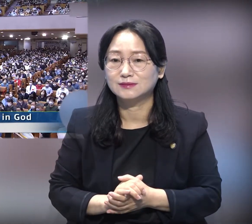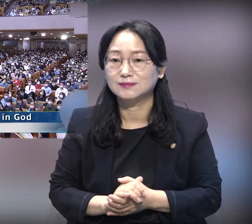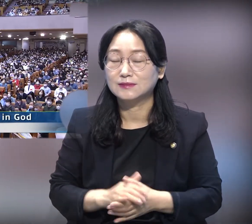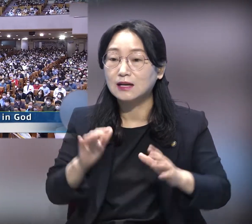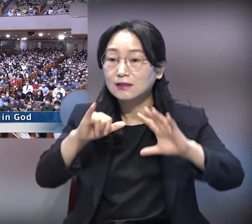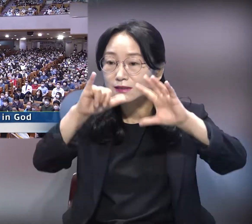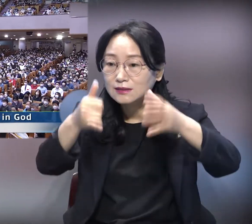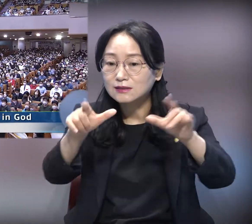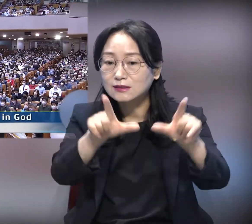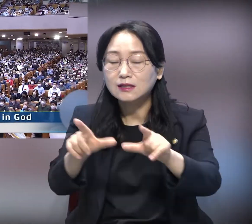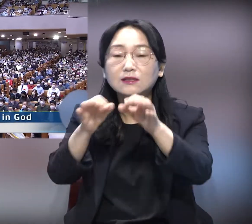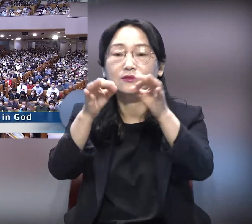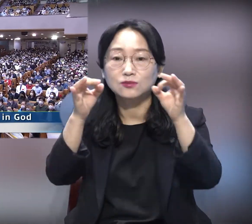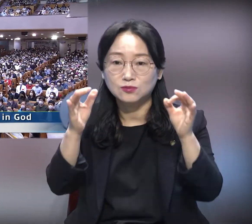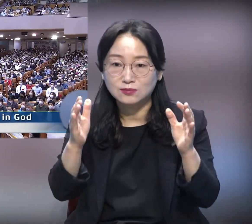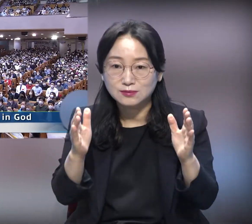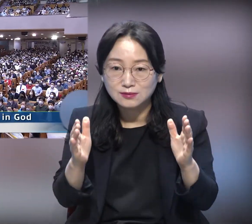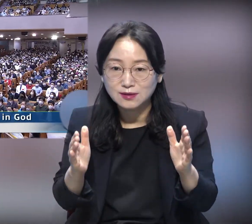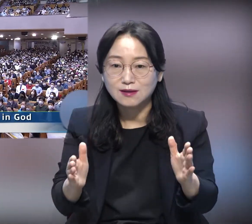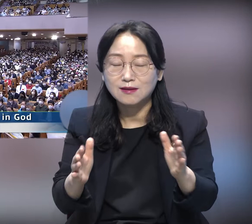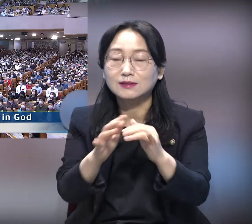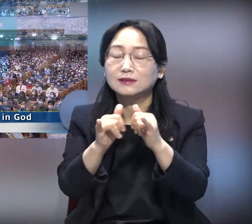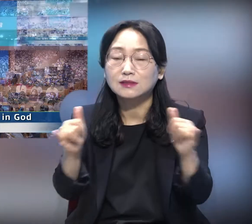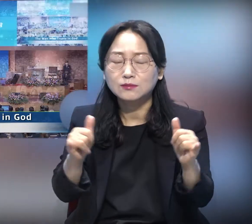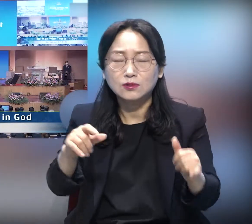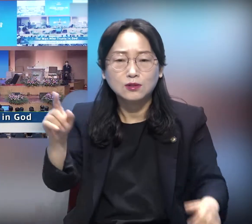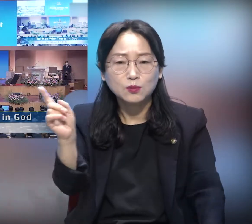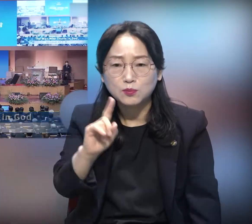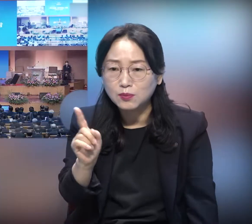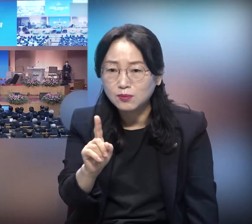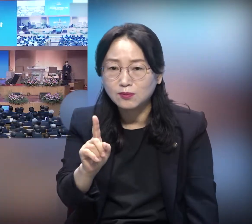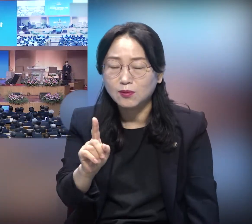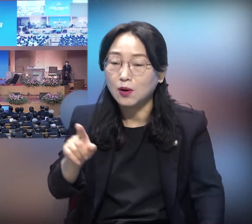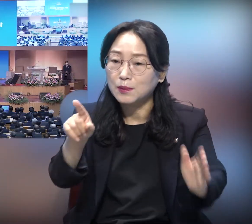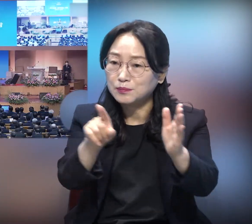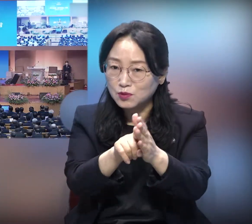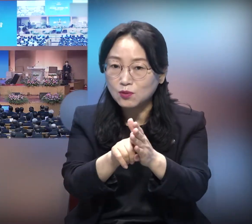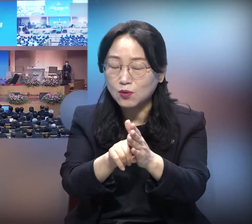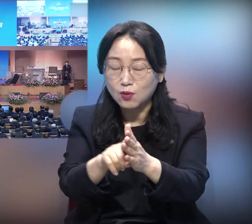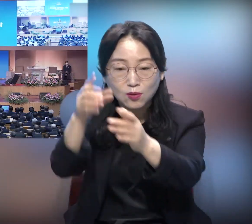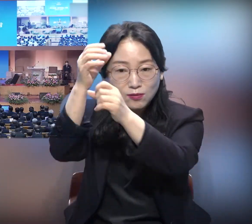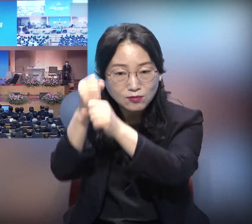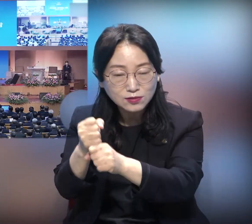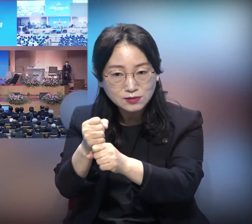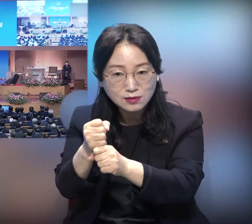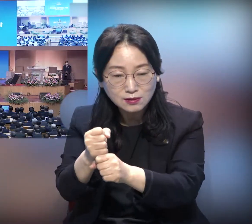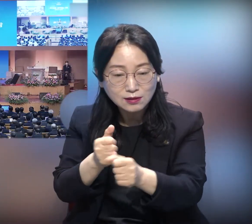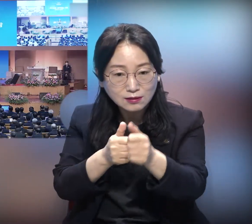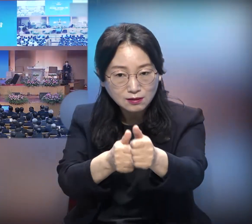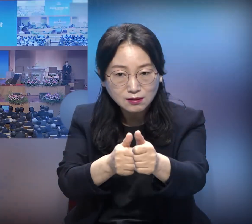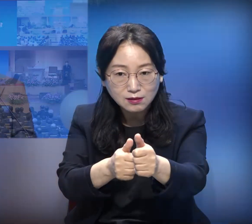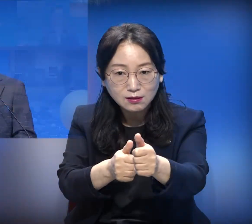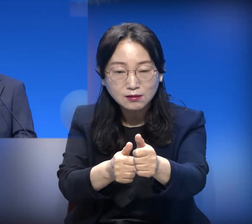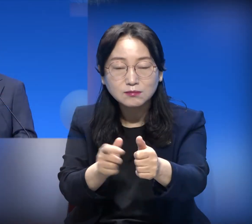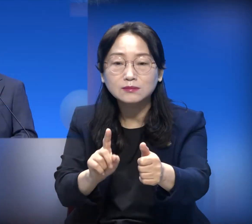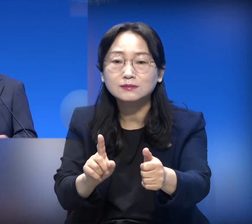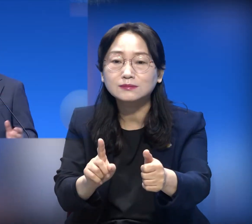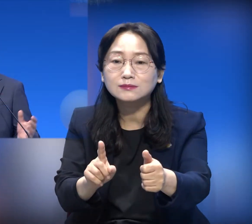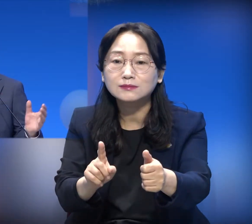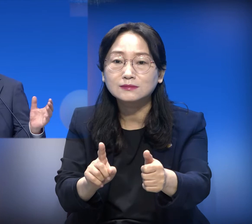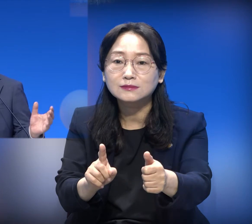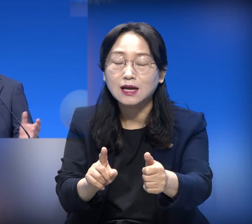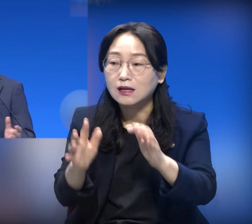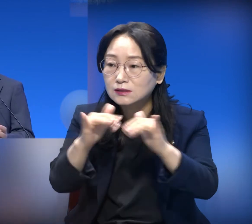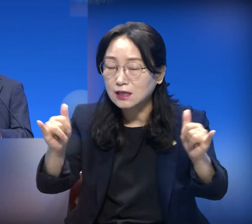이 세상을 살아가는 동안에 사람들이 무엇을 믿고 의지하고 살아가고 있습니까?